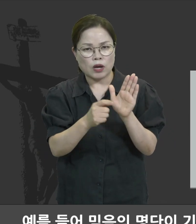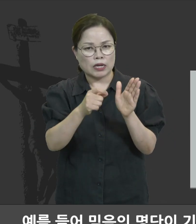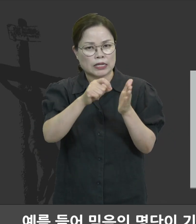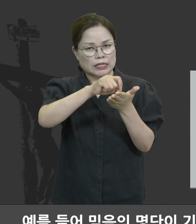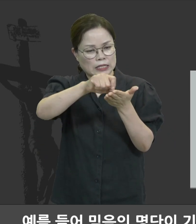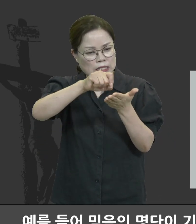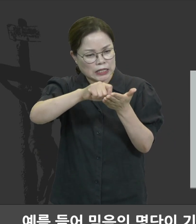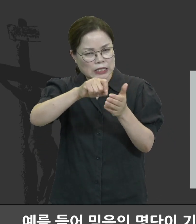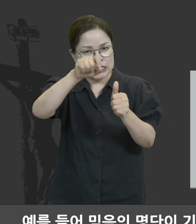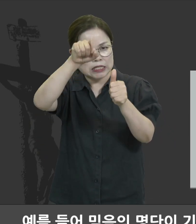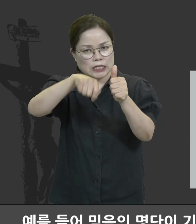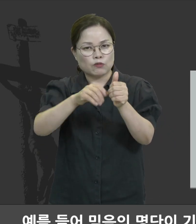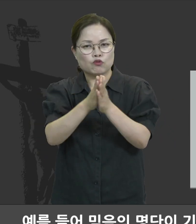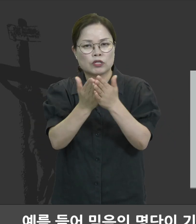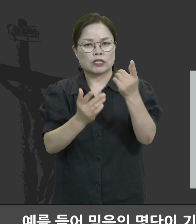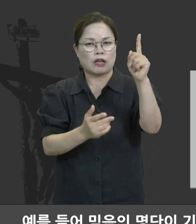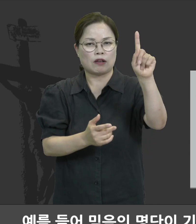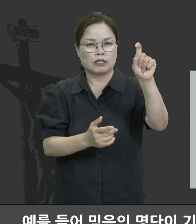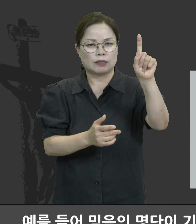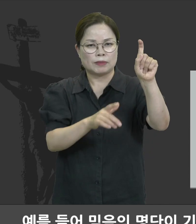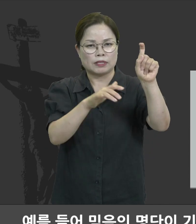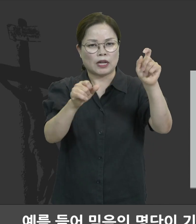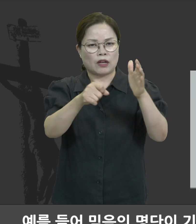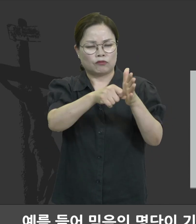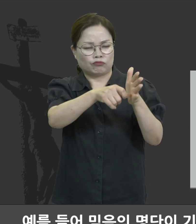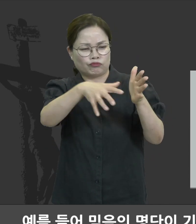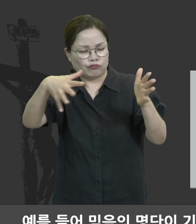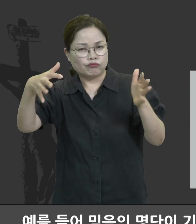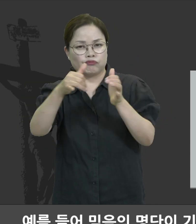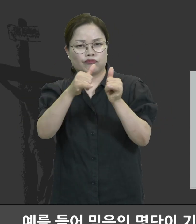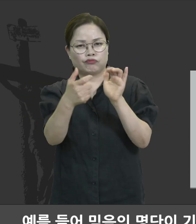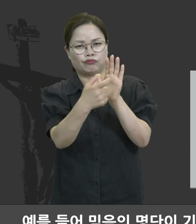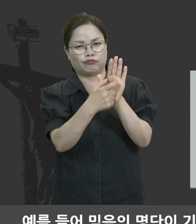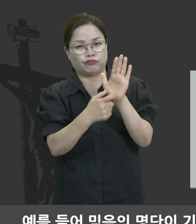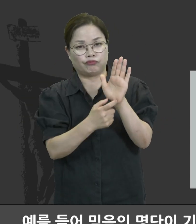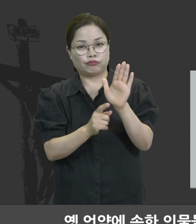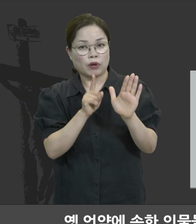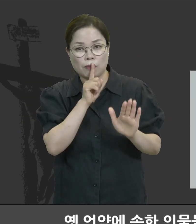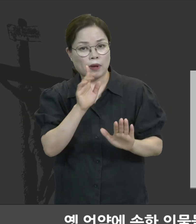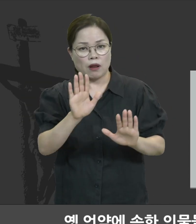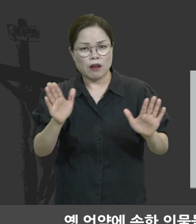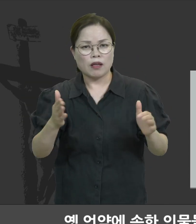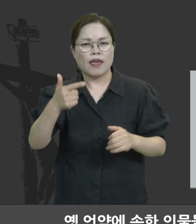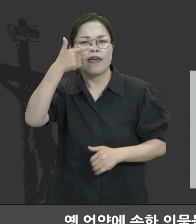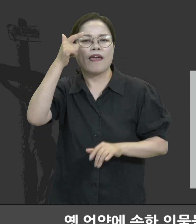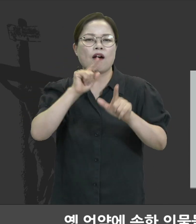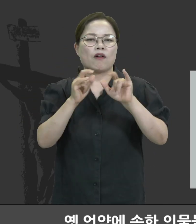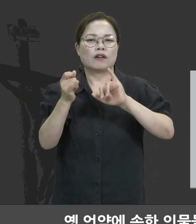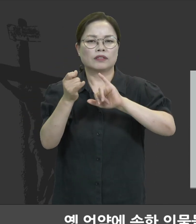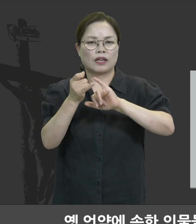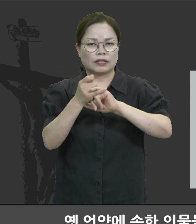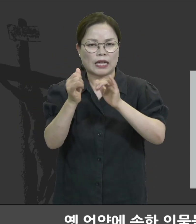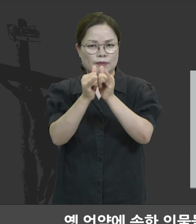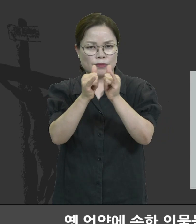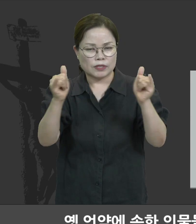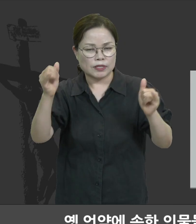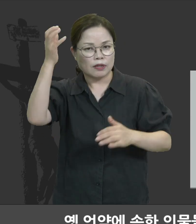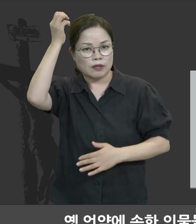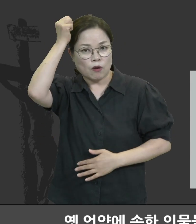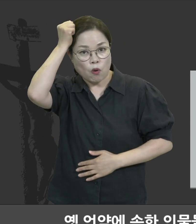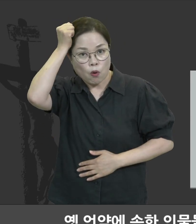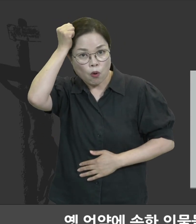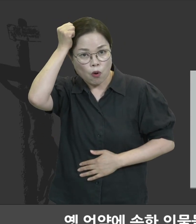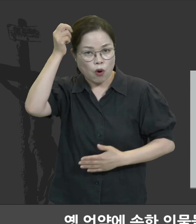히브리서 11장은 단순히 영웅적 인물들을 나열한 것이 아니라 옛 언약에 속한 인물들을